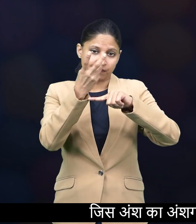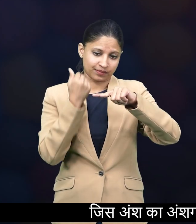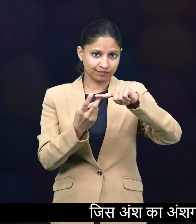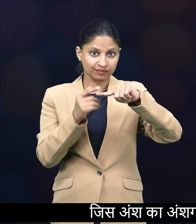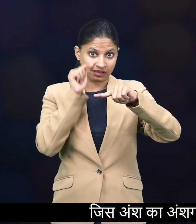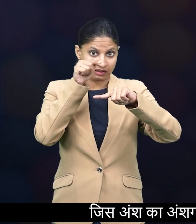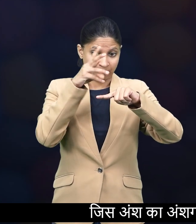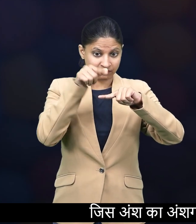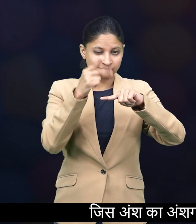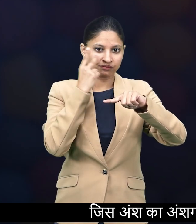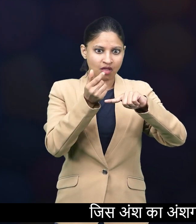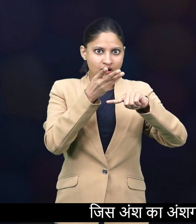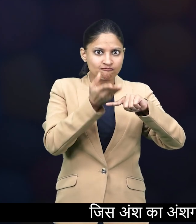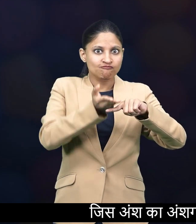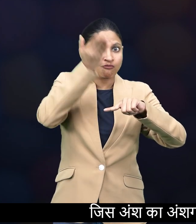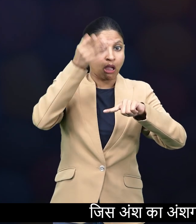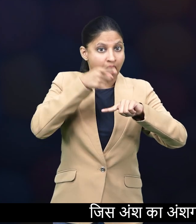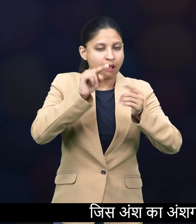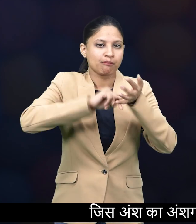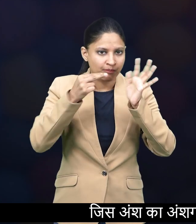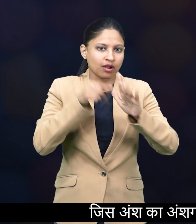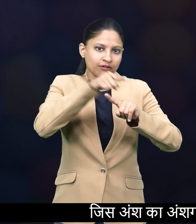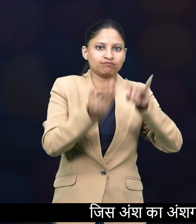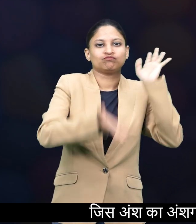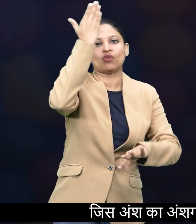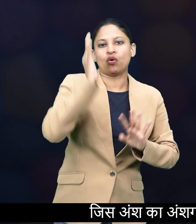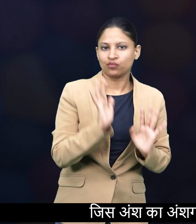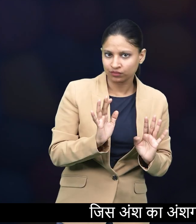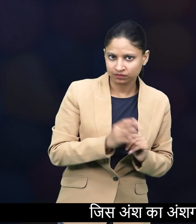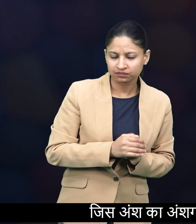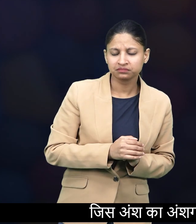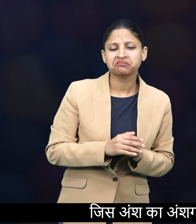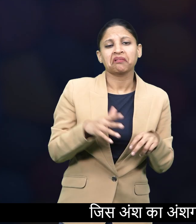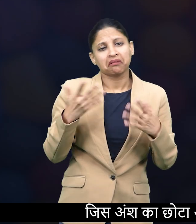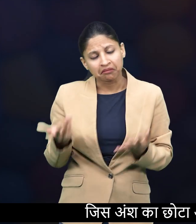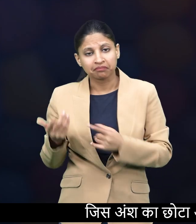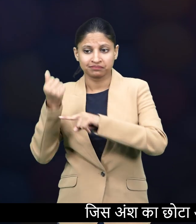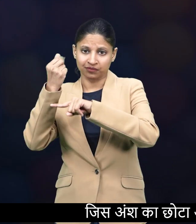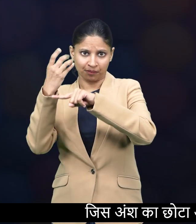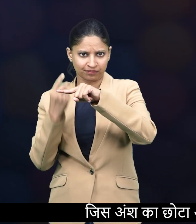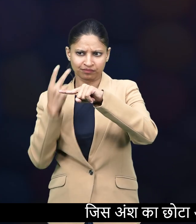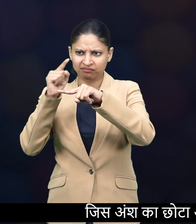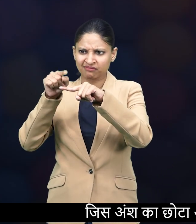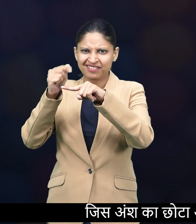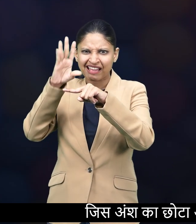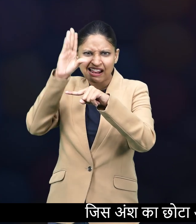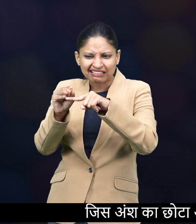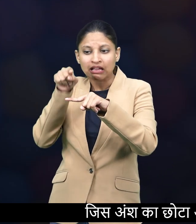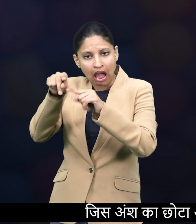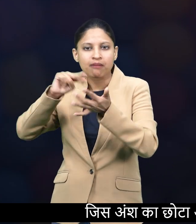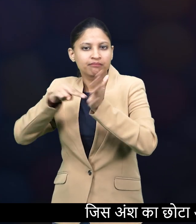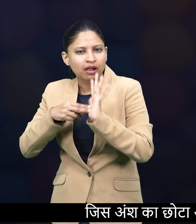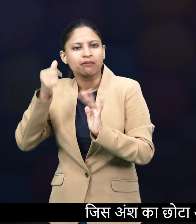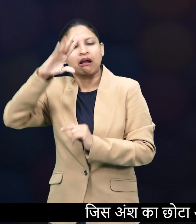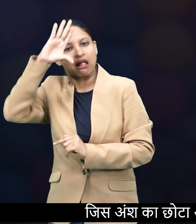जिस अंश का अंशगणक बड़ा होता है वह अंश बड़ा होता है। जिस अंश का छोटा अंशगणक होता